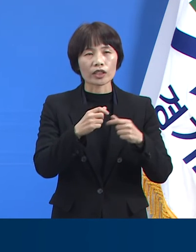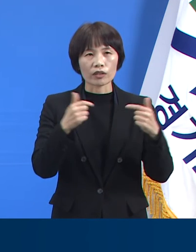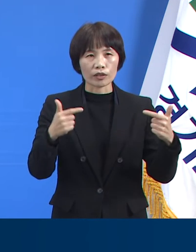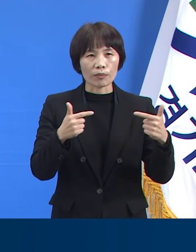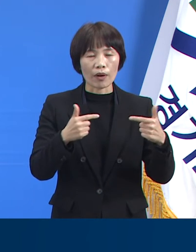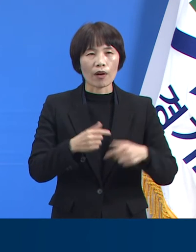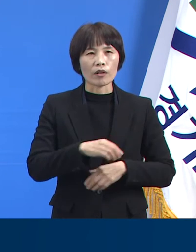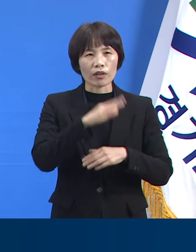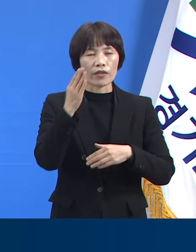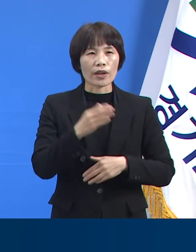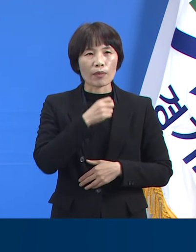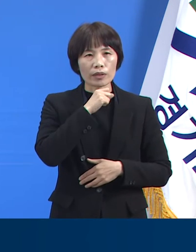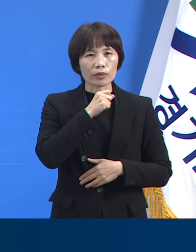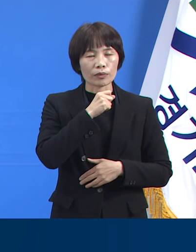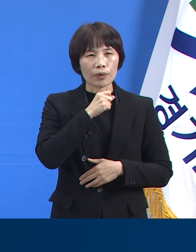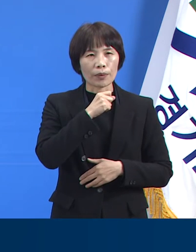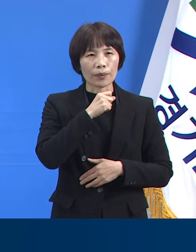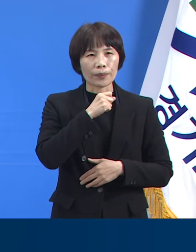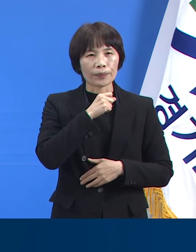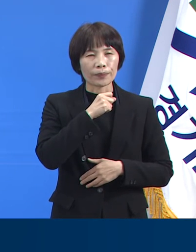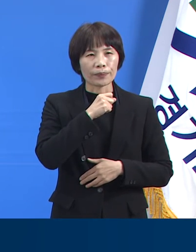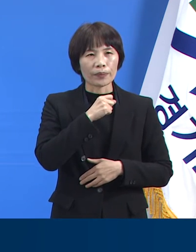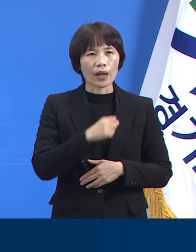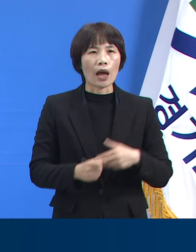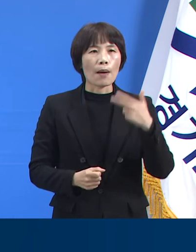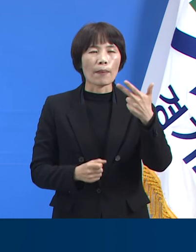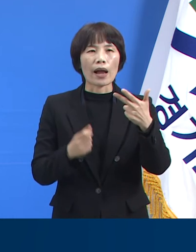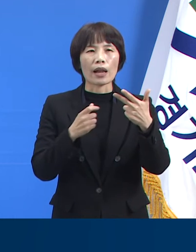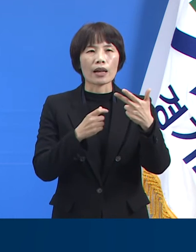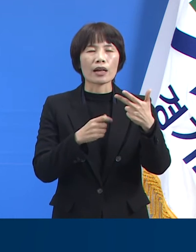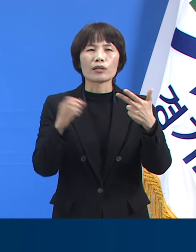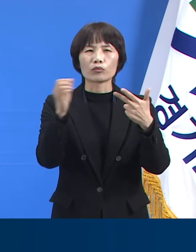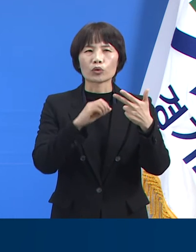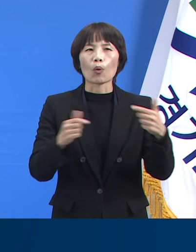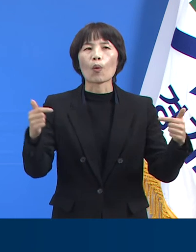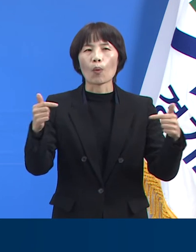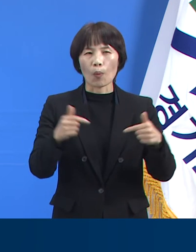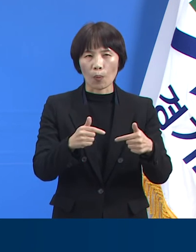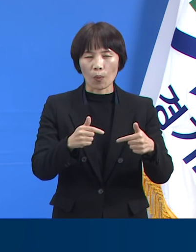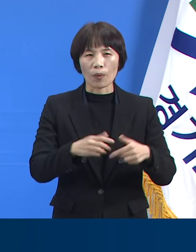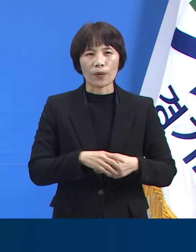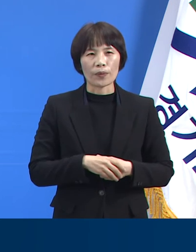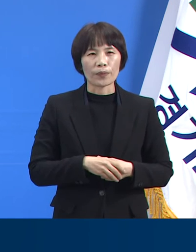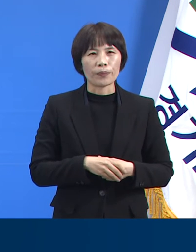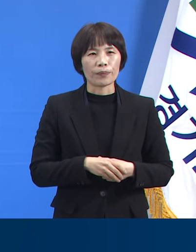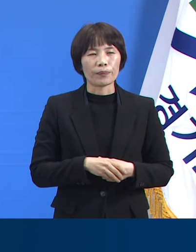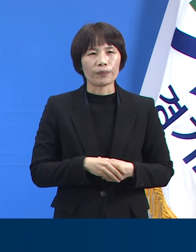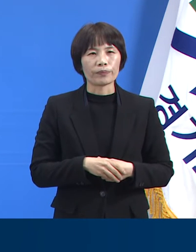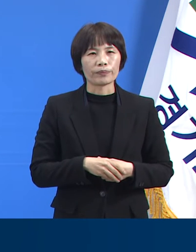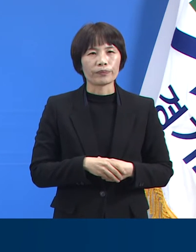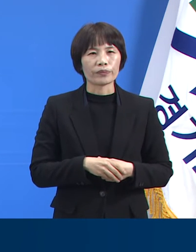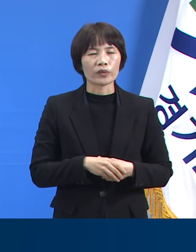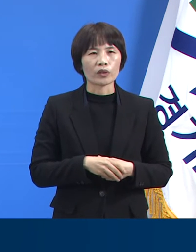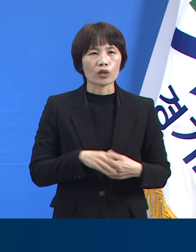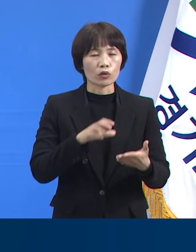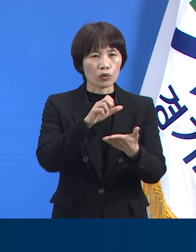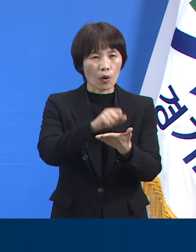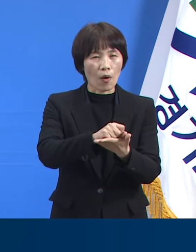가동률은 84%에서 76%로 8%포인트 감소하였습니다. 중환자 수용 가능한